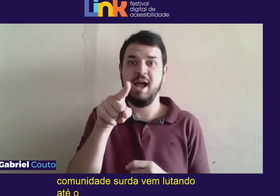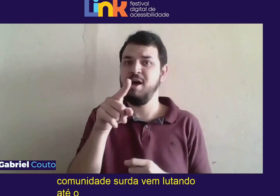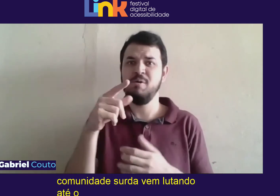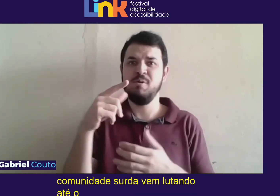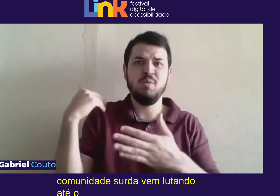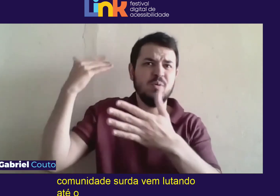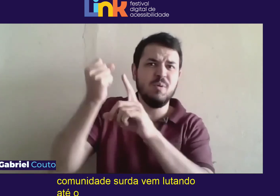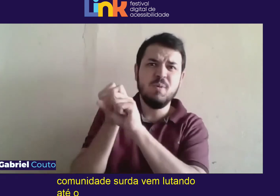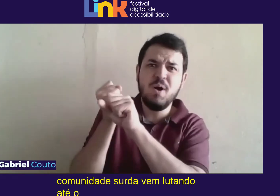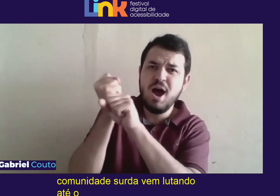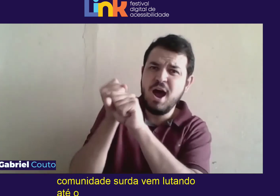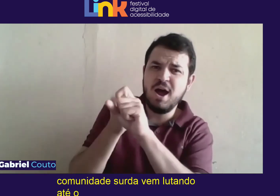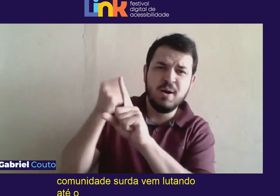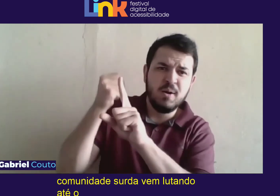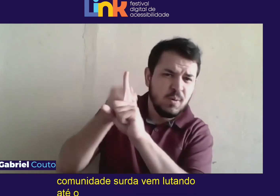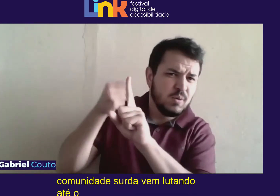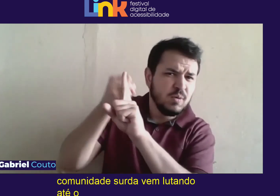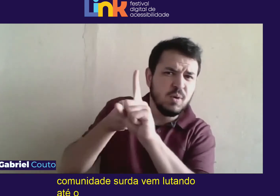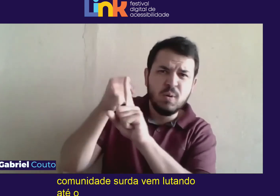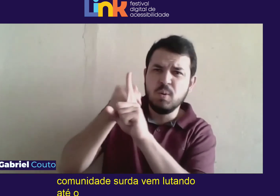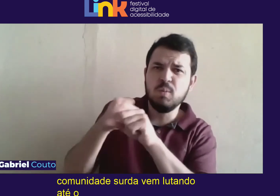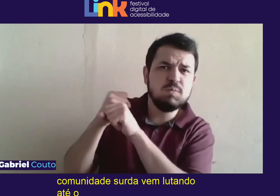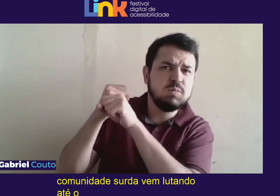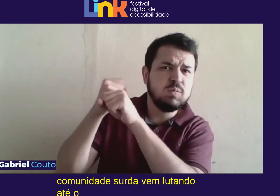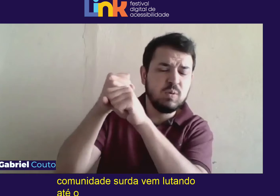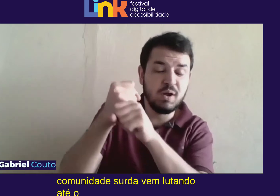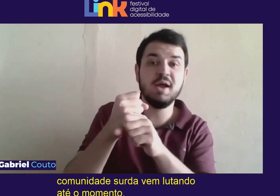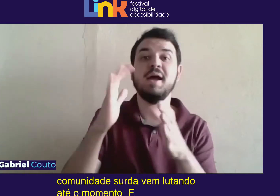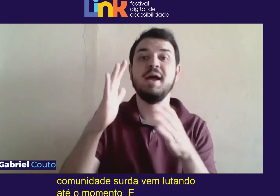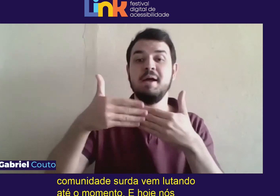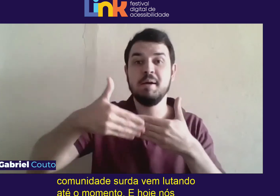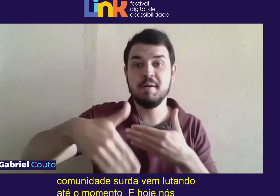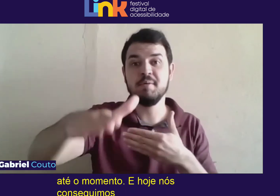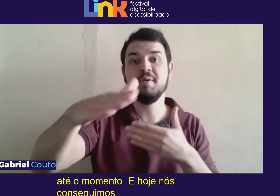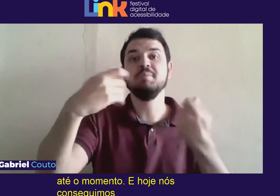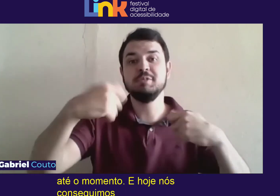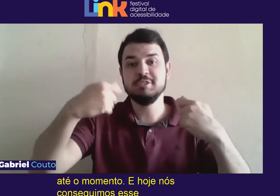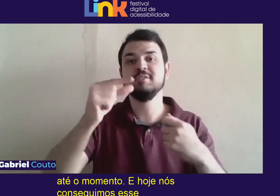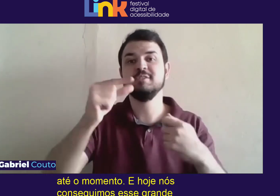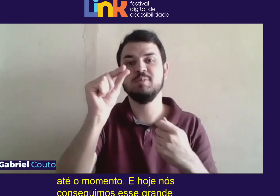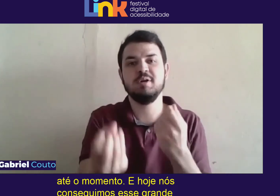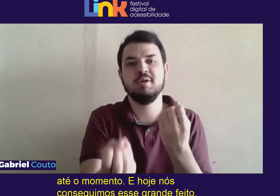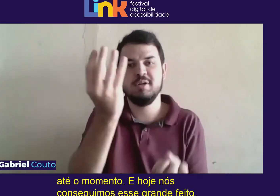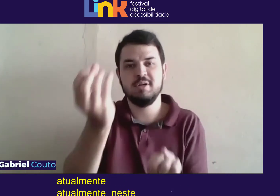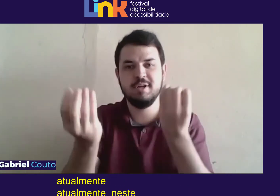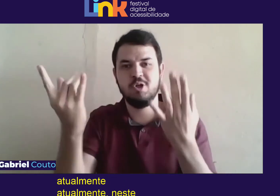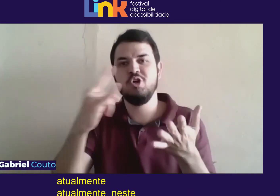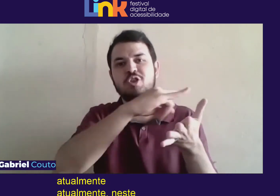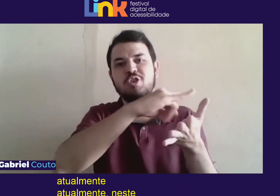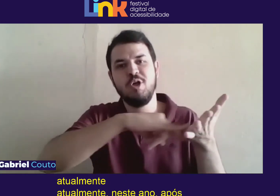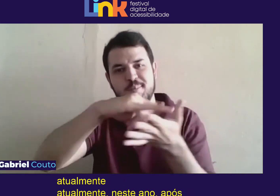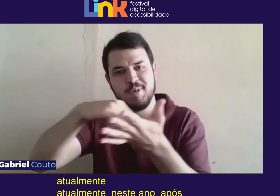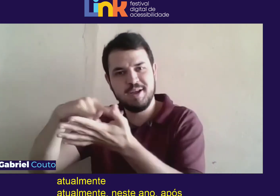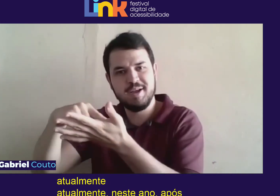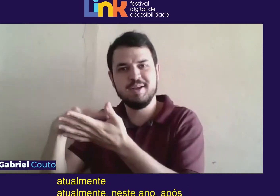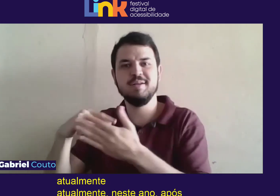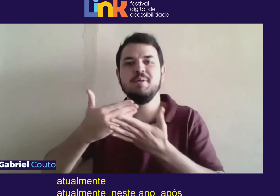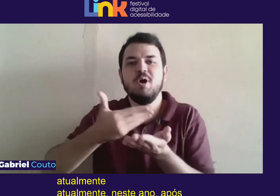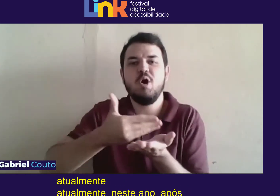conseguimos este grande feito, né, atualmente, neste ano, após muitas lutas. Então, foi preciso criar